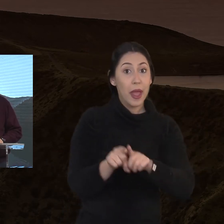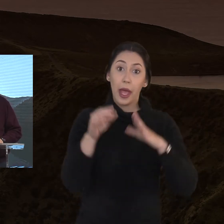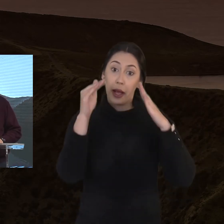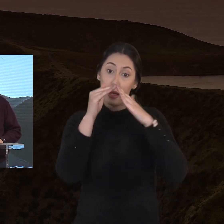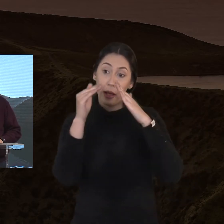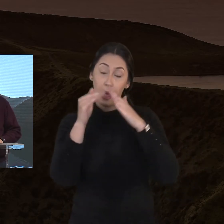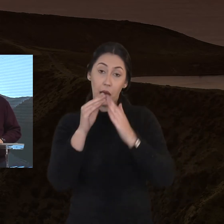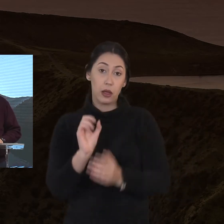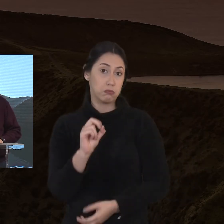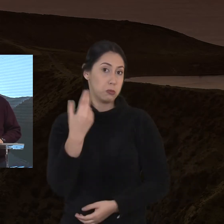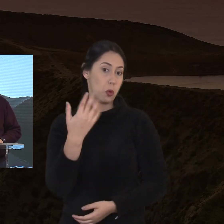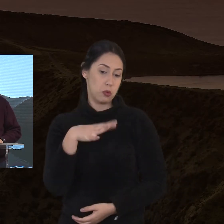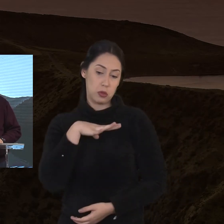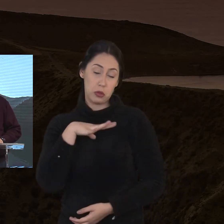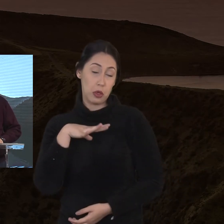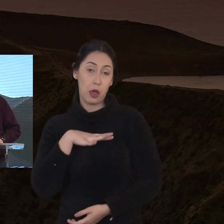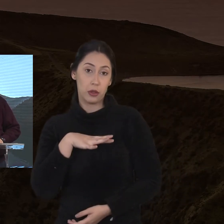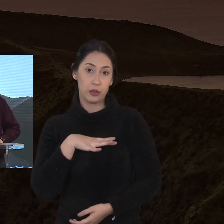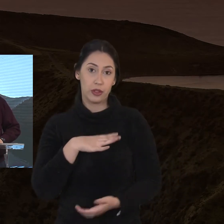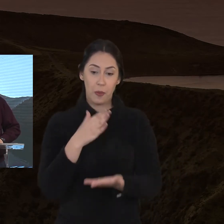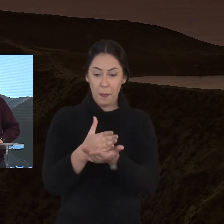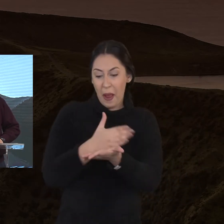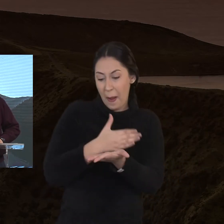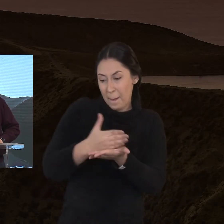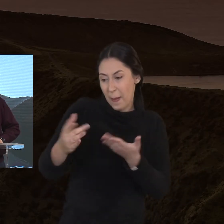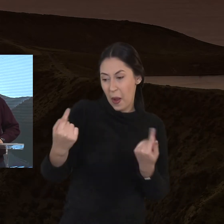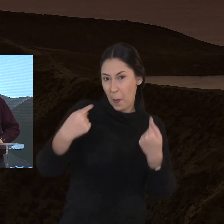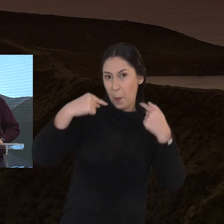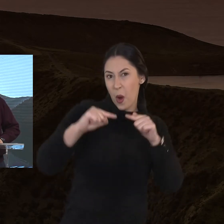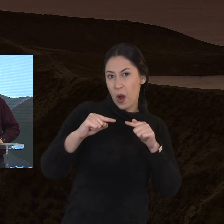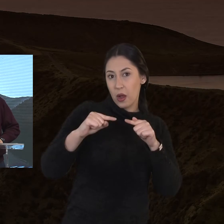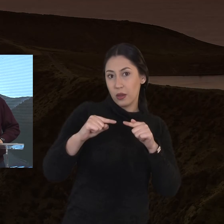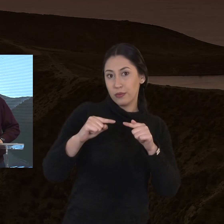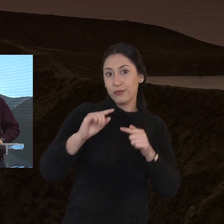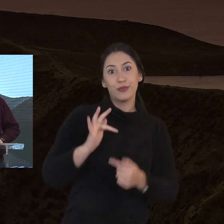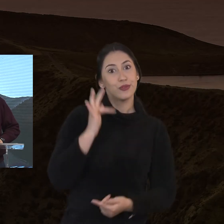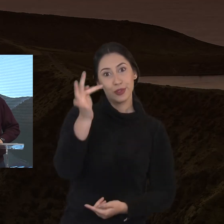subsistirá oi como é que tá na igreja